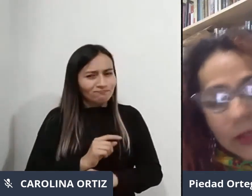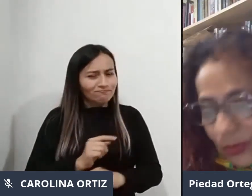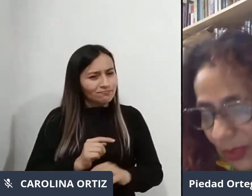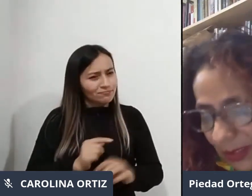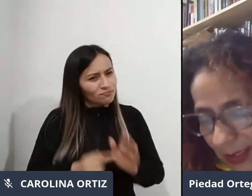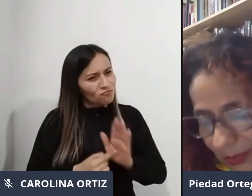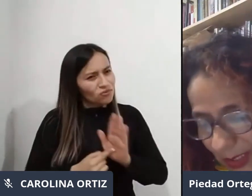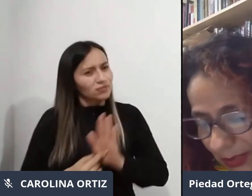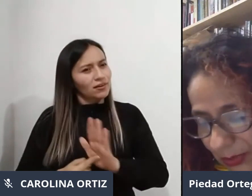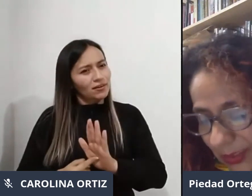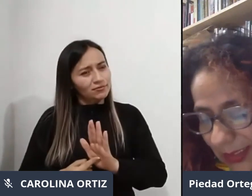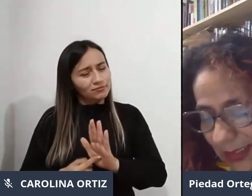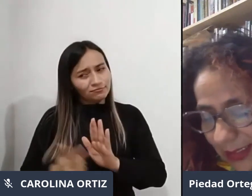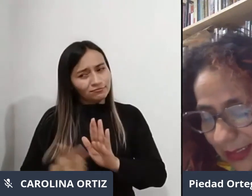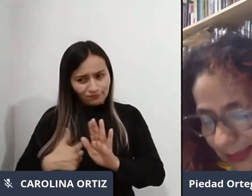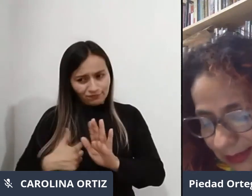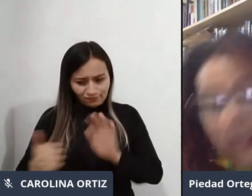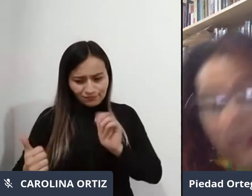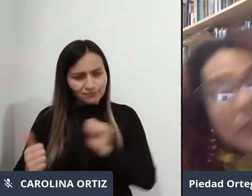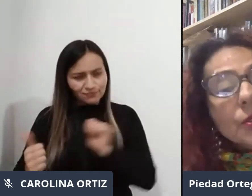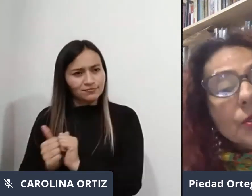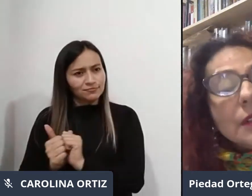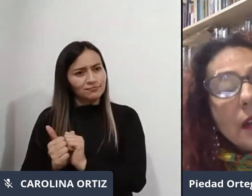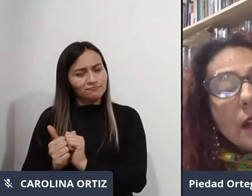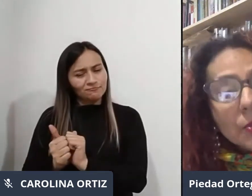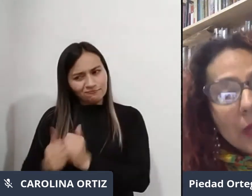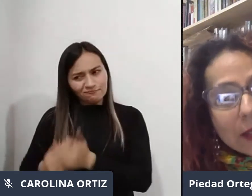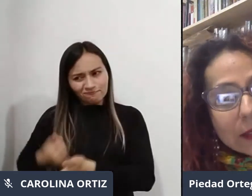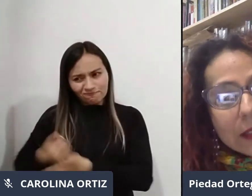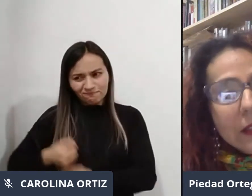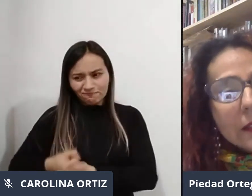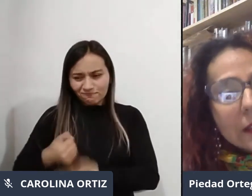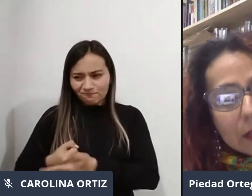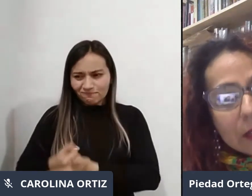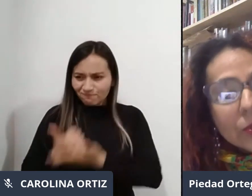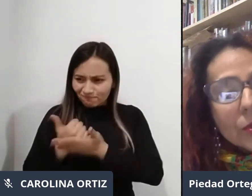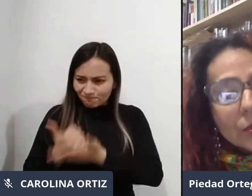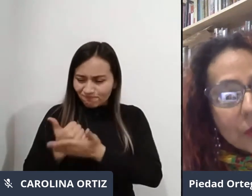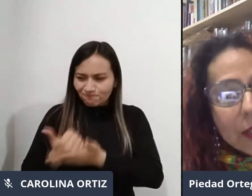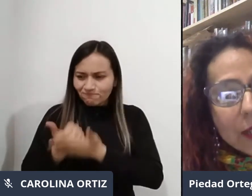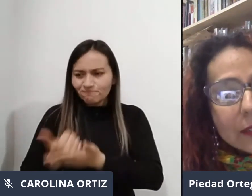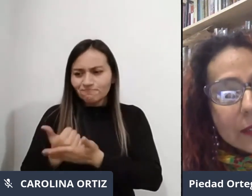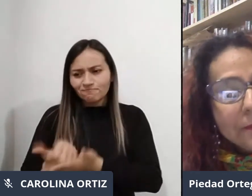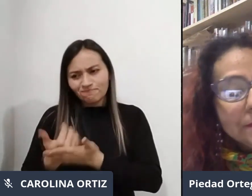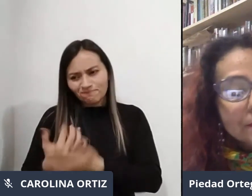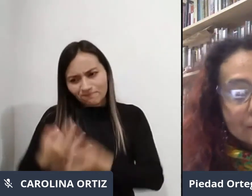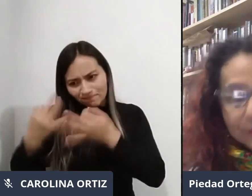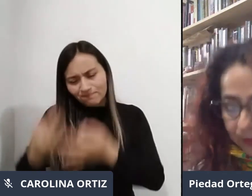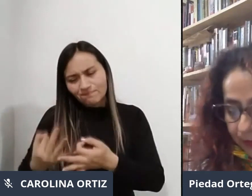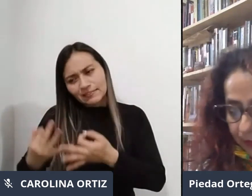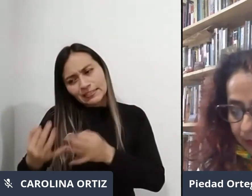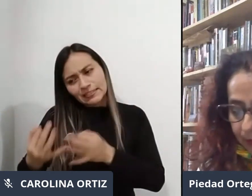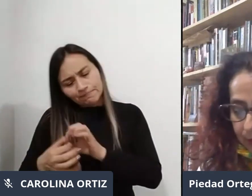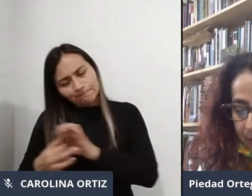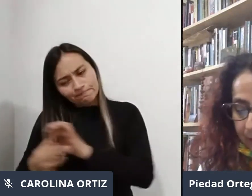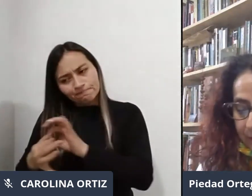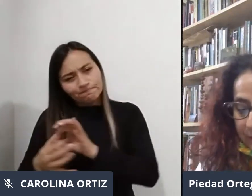estoy aquí junto a tu lado, intentando ayudarte, intentando sostenerte.